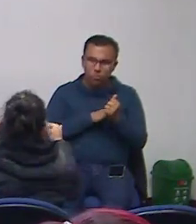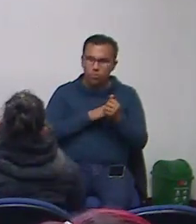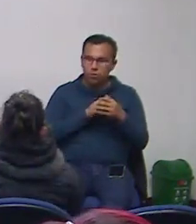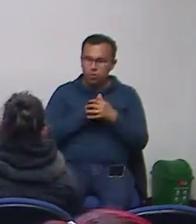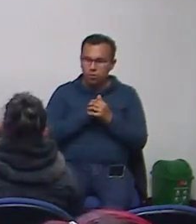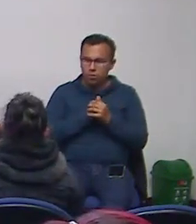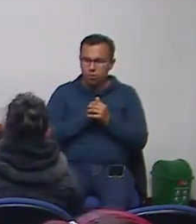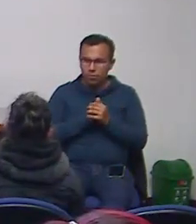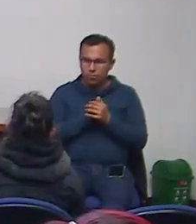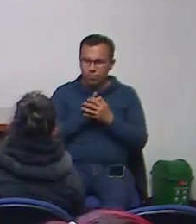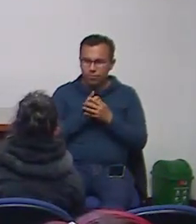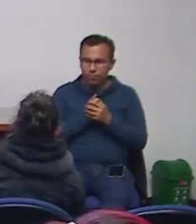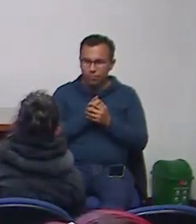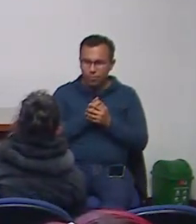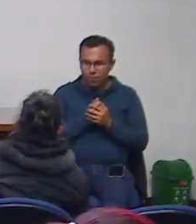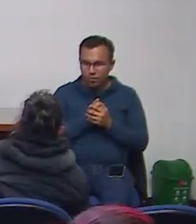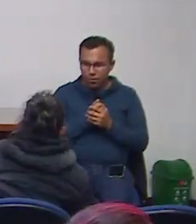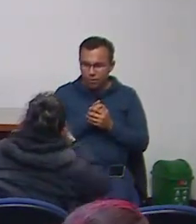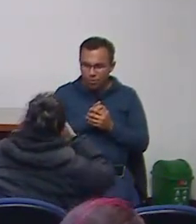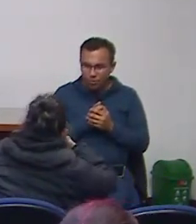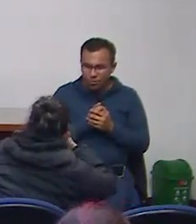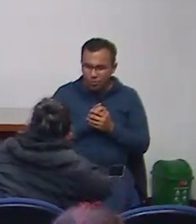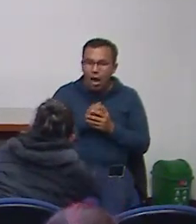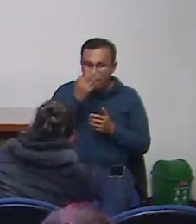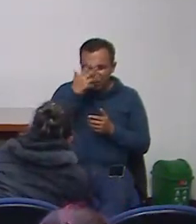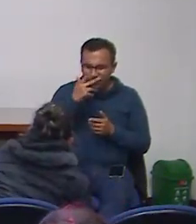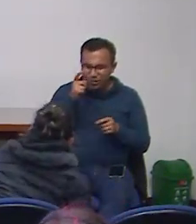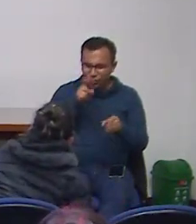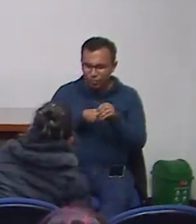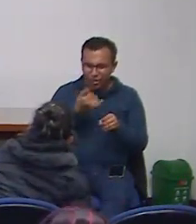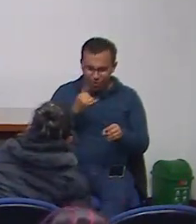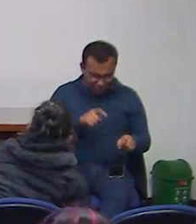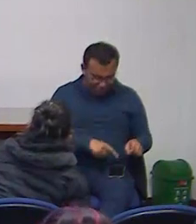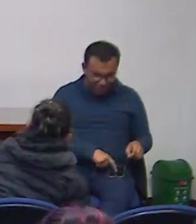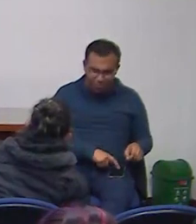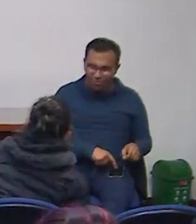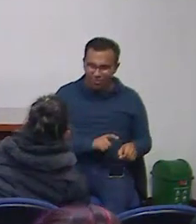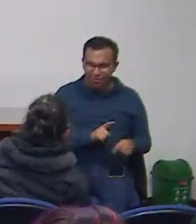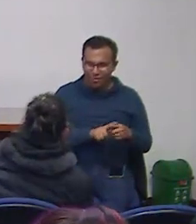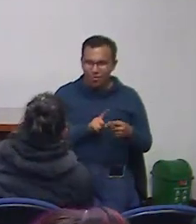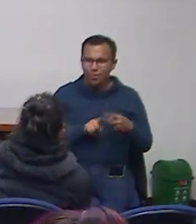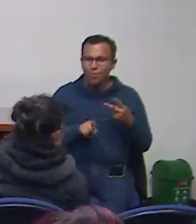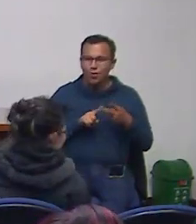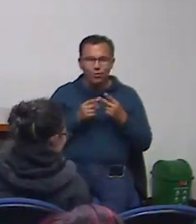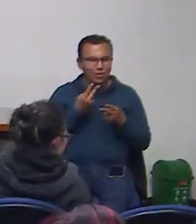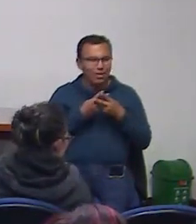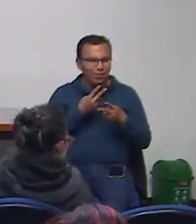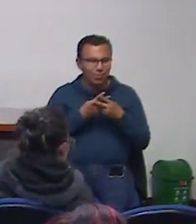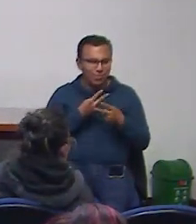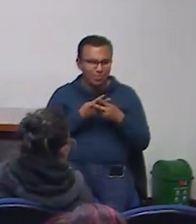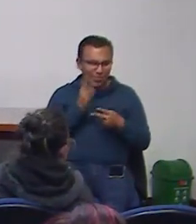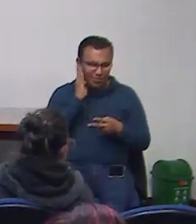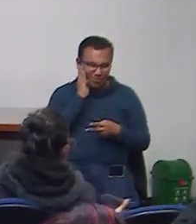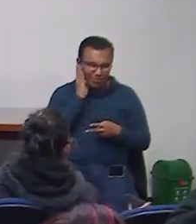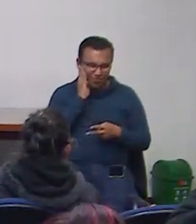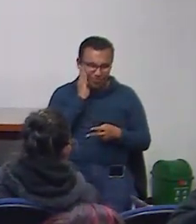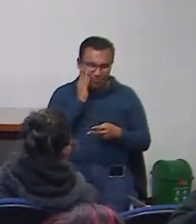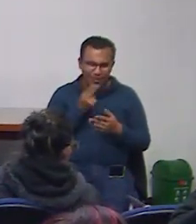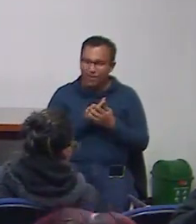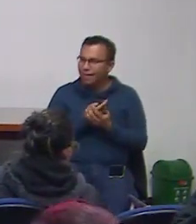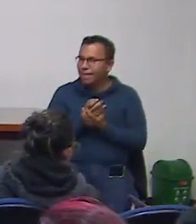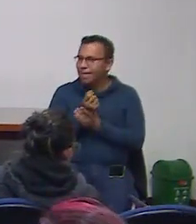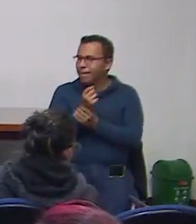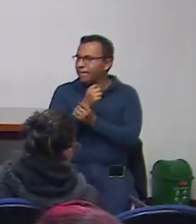acción de investigación una de ellas es artes y lenguaje Entonces si alguno de esos proyectos se va por esa línea desde la línea hacemos el